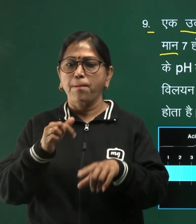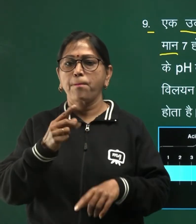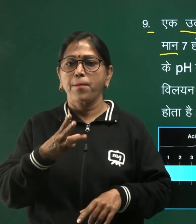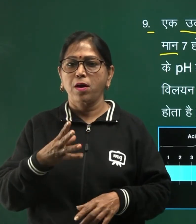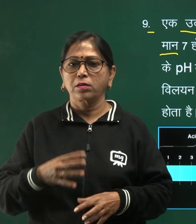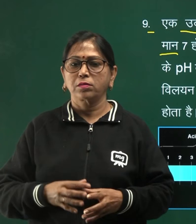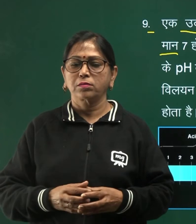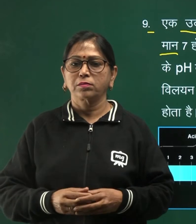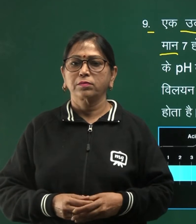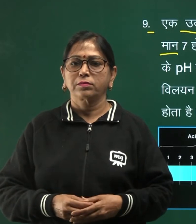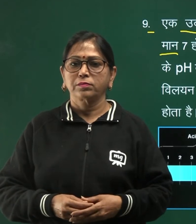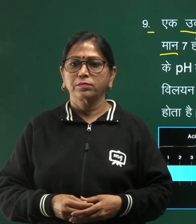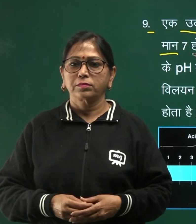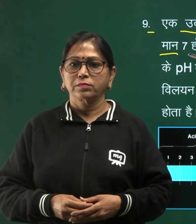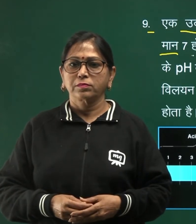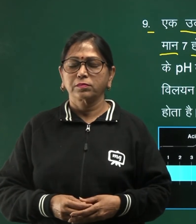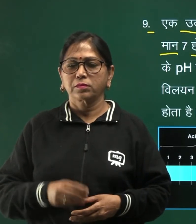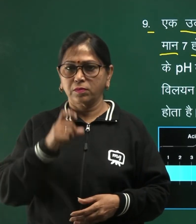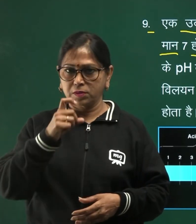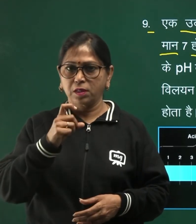फ का मैन